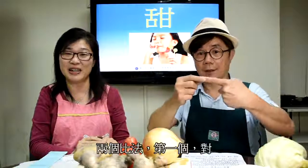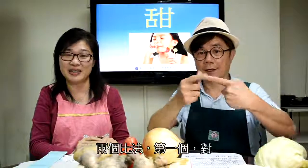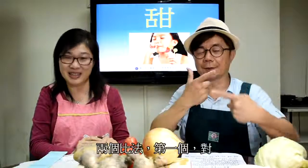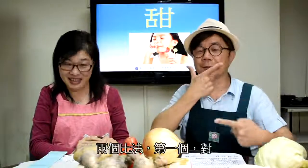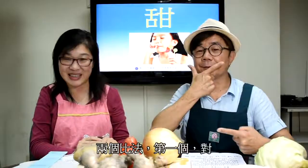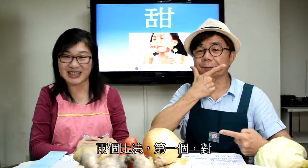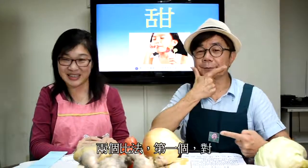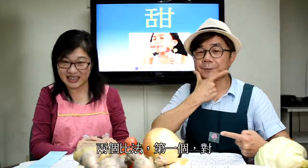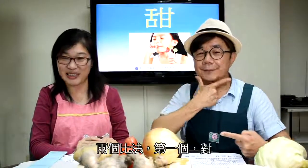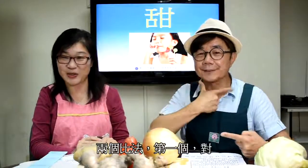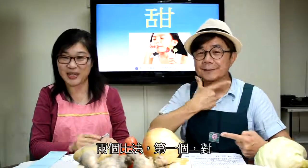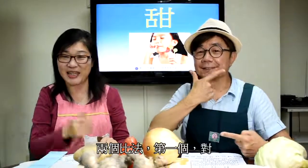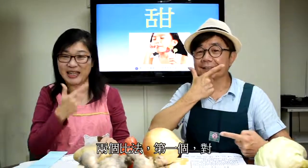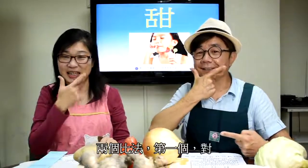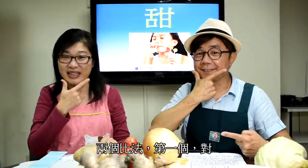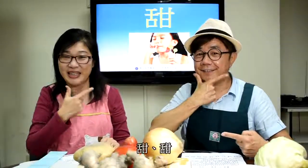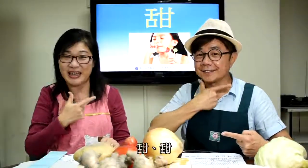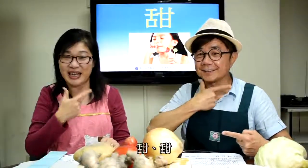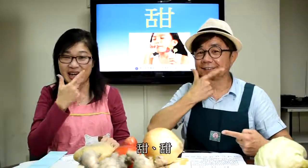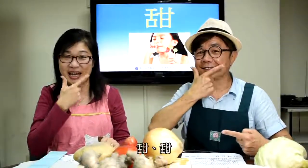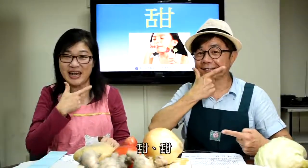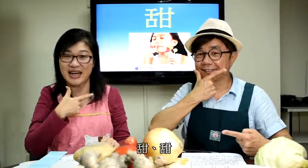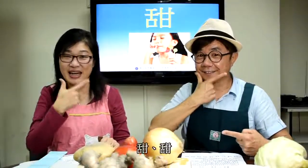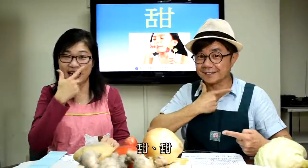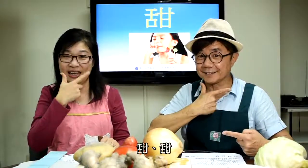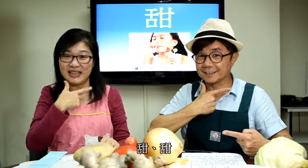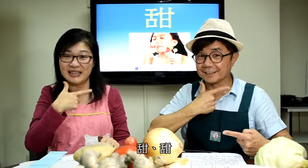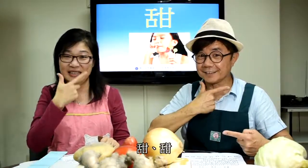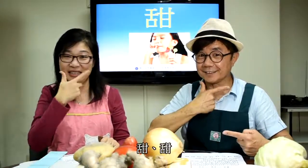一个对，甜